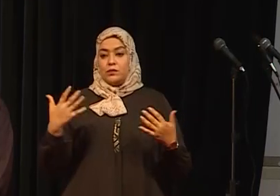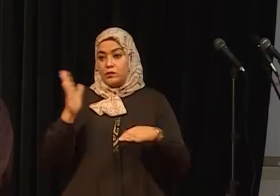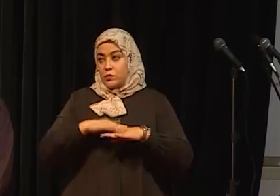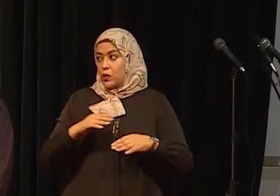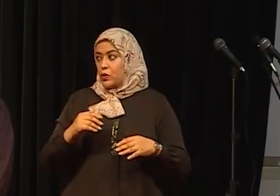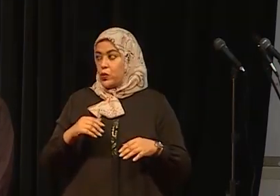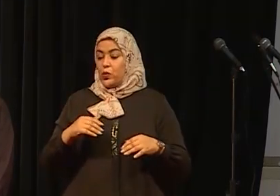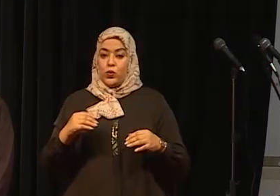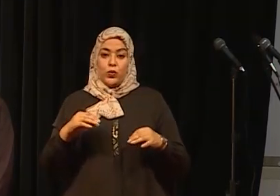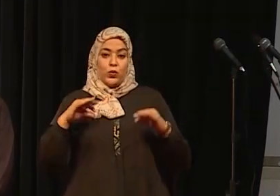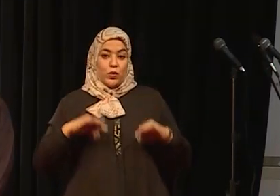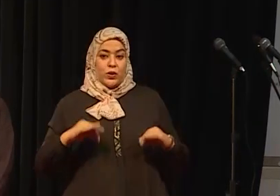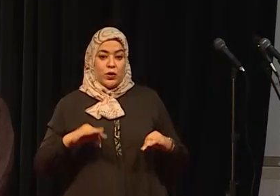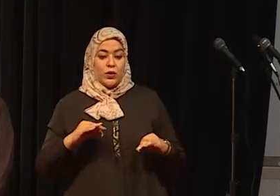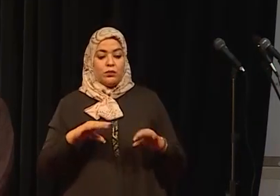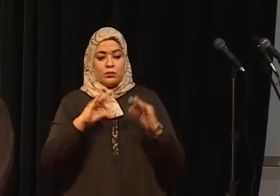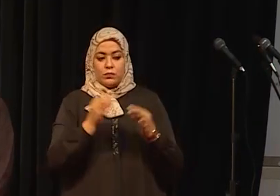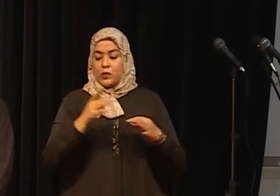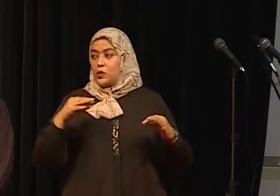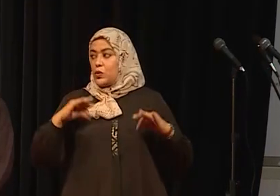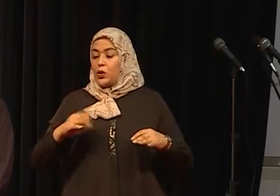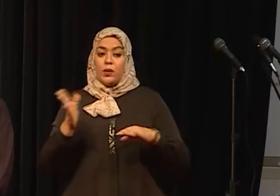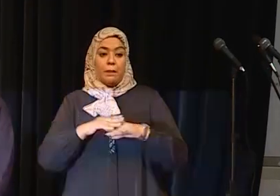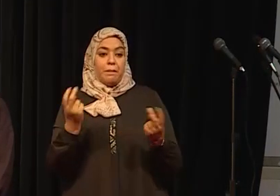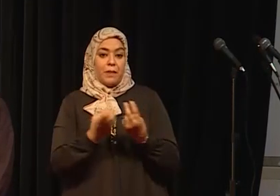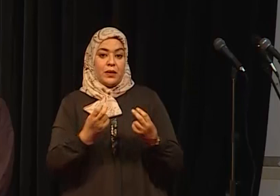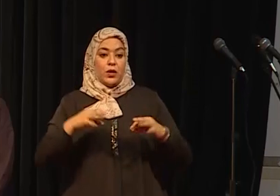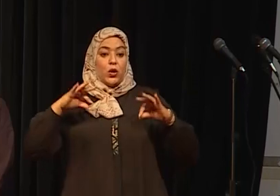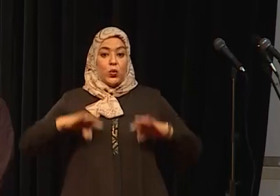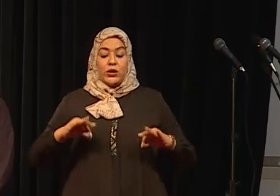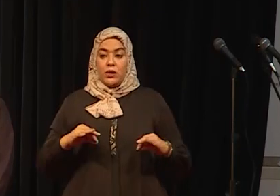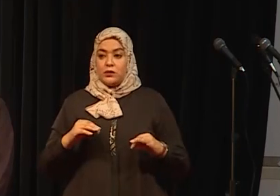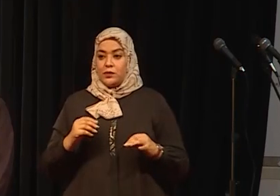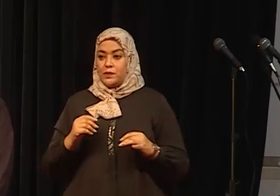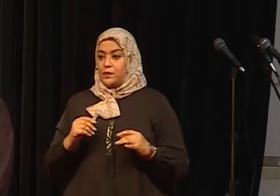الاجتماعي والأسرة، وبحال وزارة